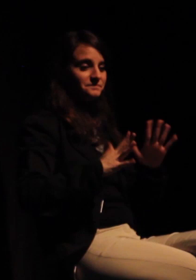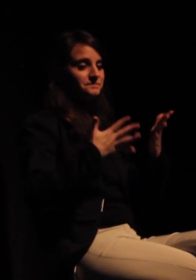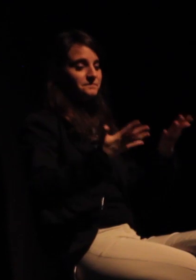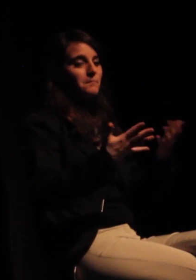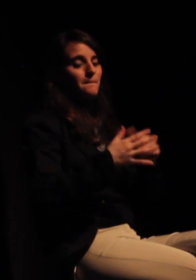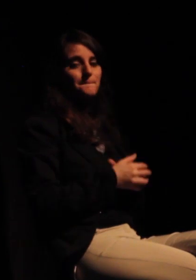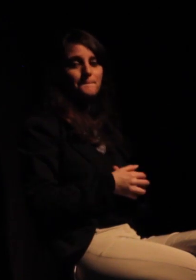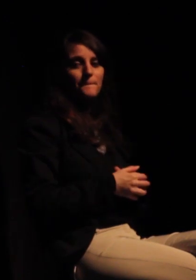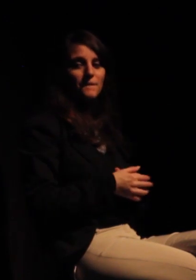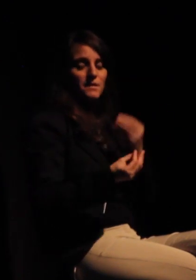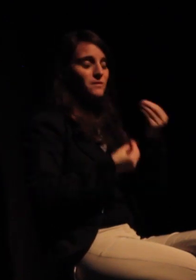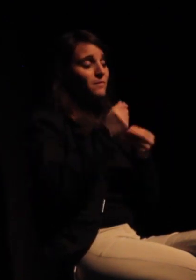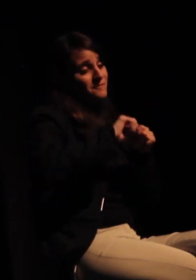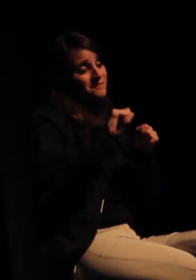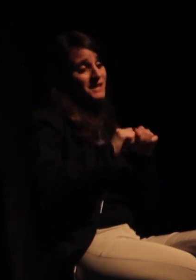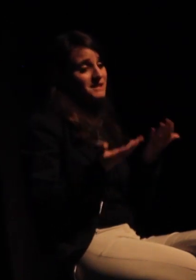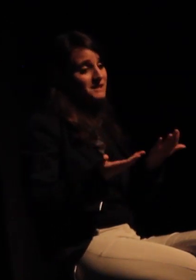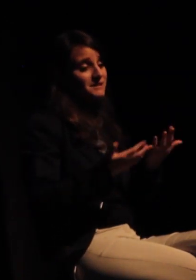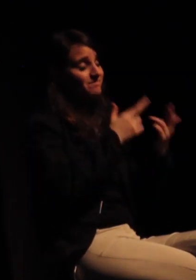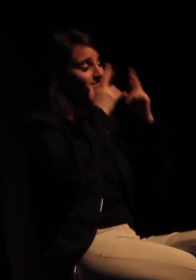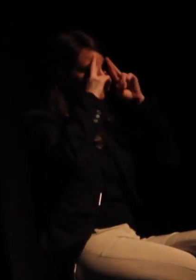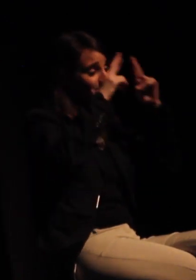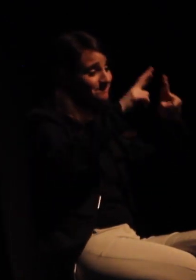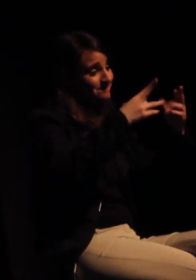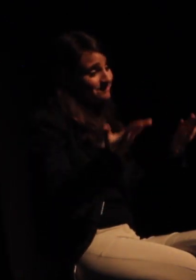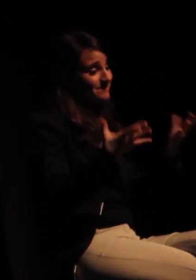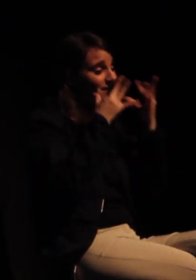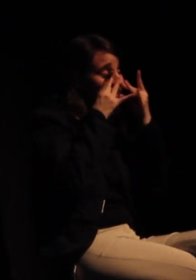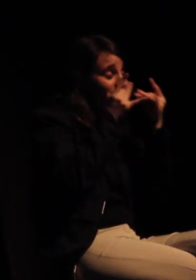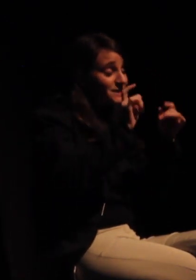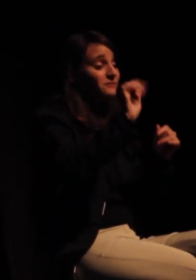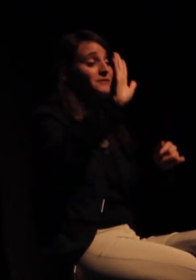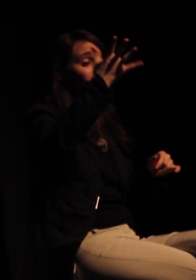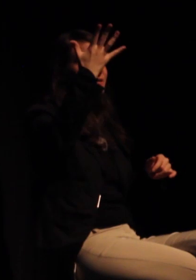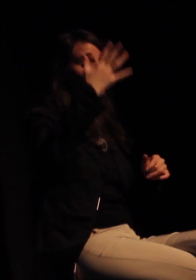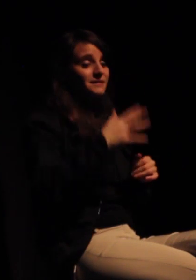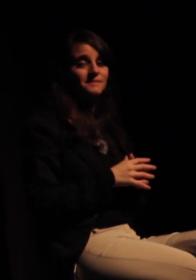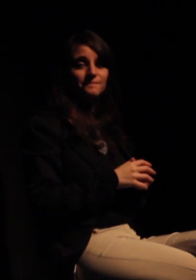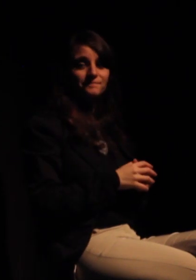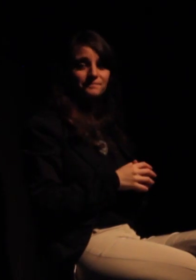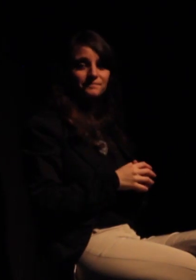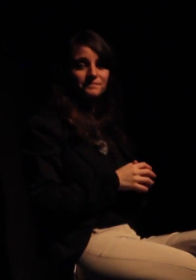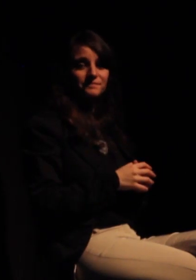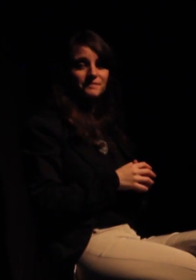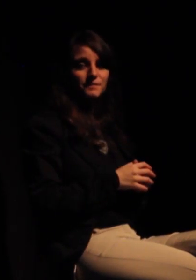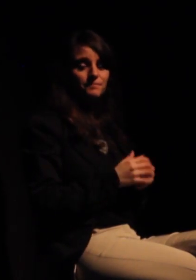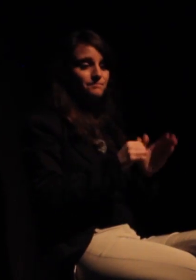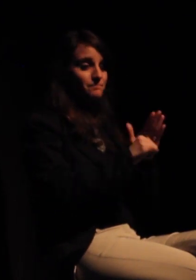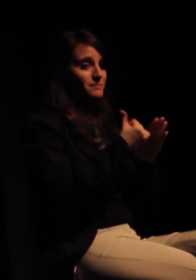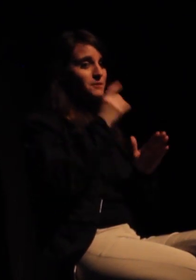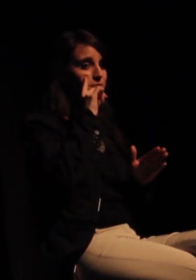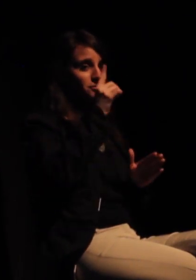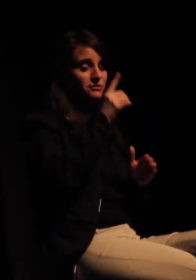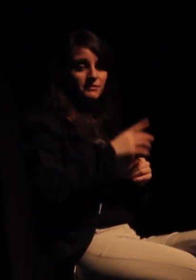Então, o que a gente tem que fazer? A gente tem que ficar de olho no que está acontecendo, porque no primeiro dia,